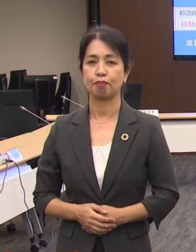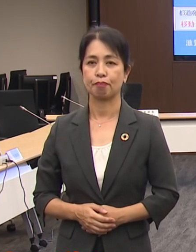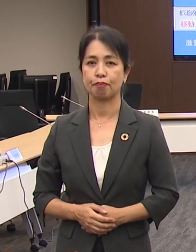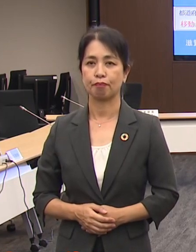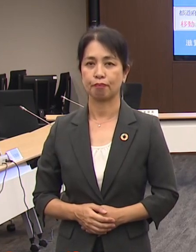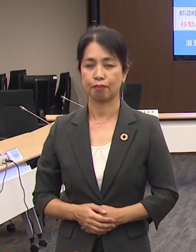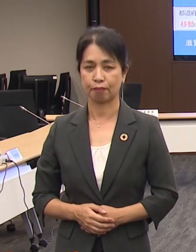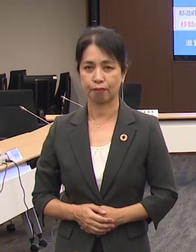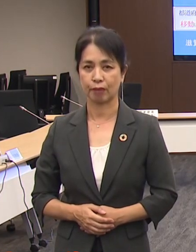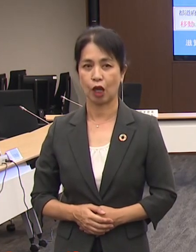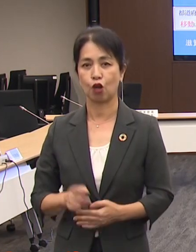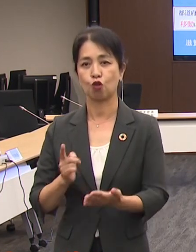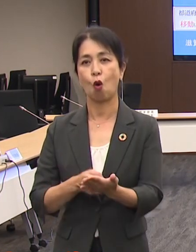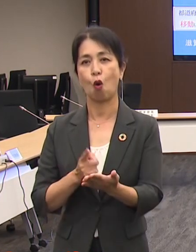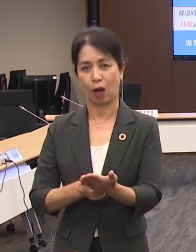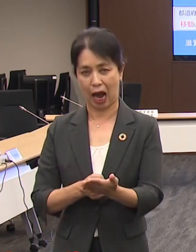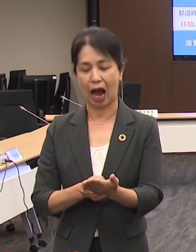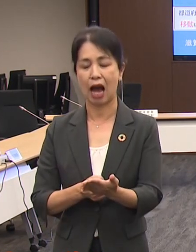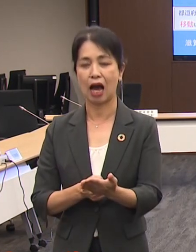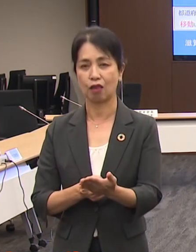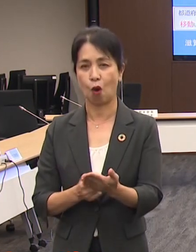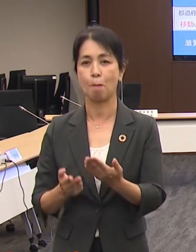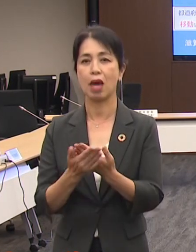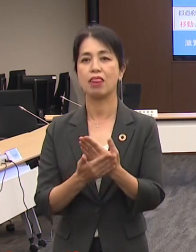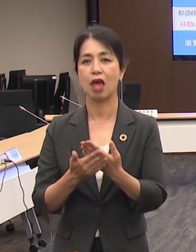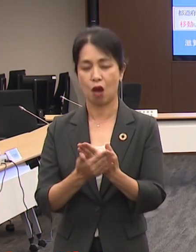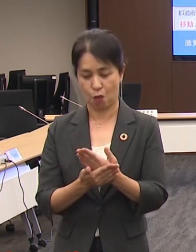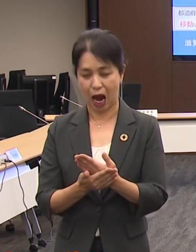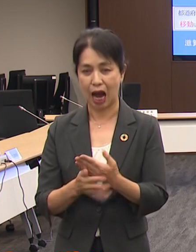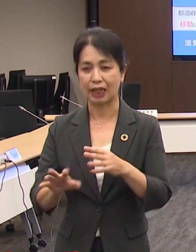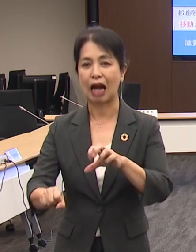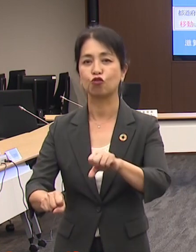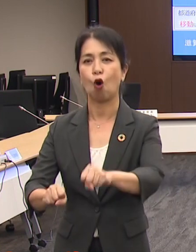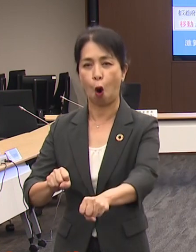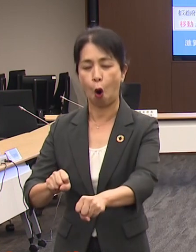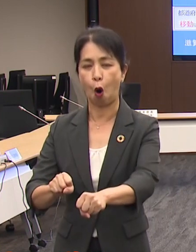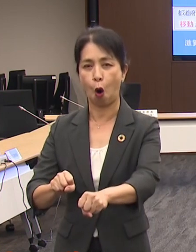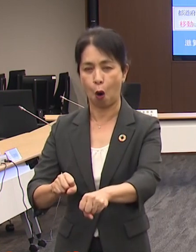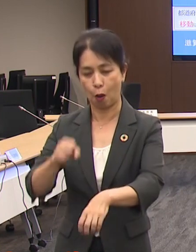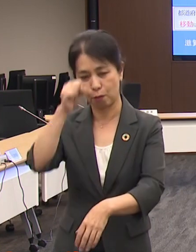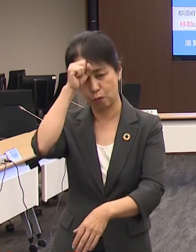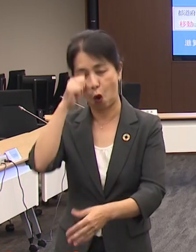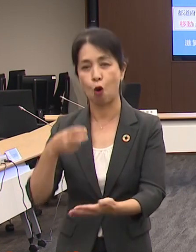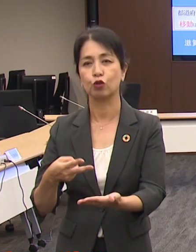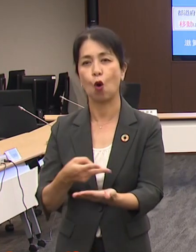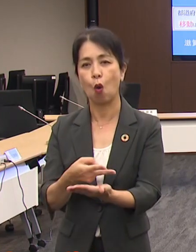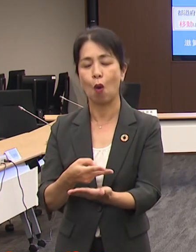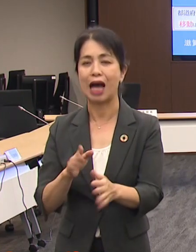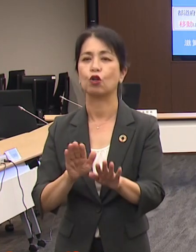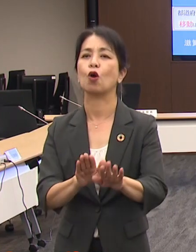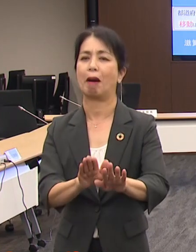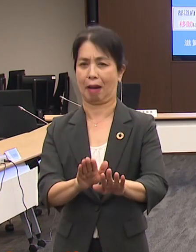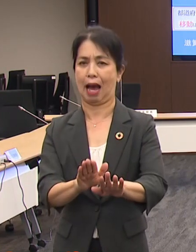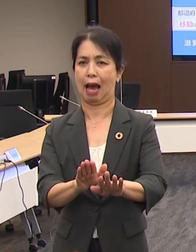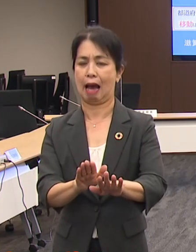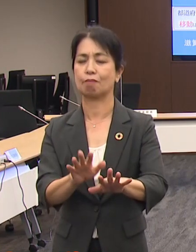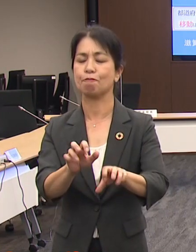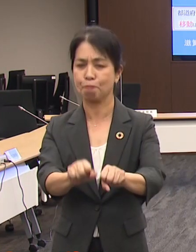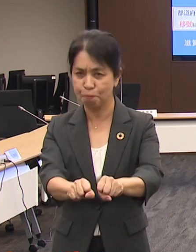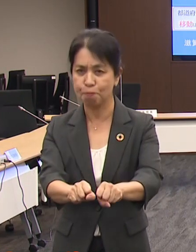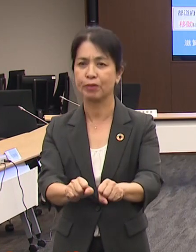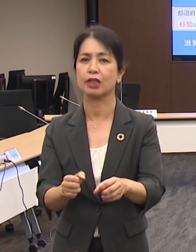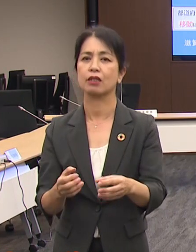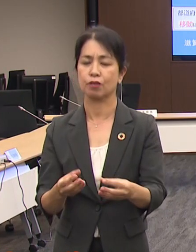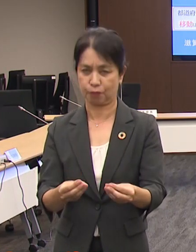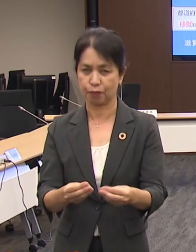強化する観点から引き続きその確保病床は維持しますし、中和抗